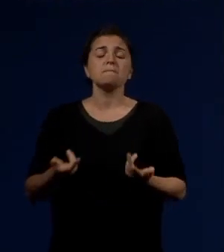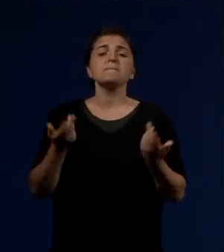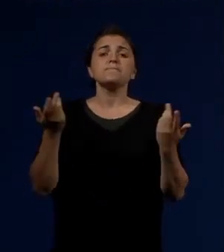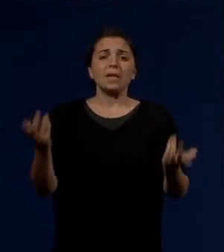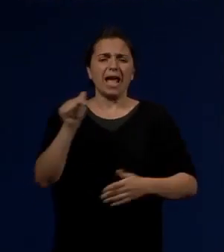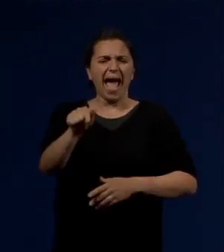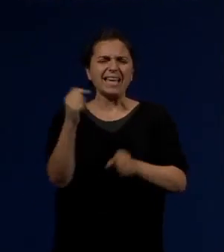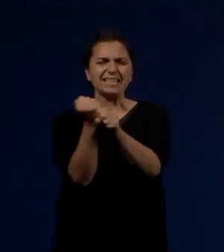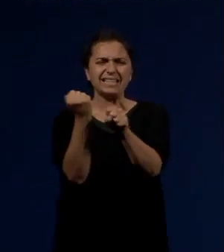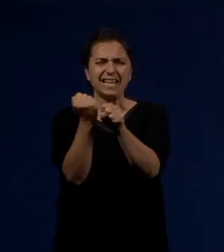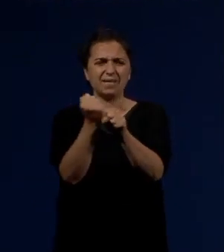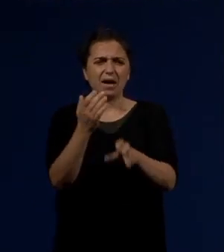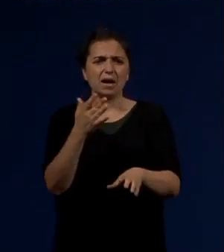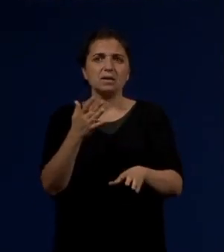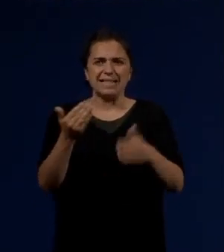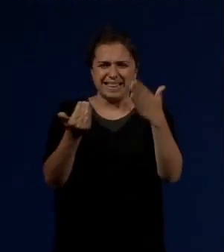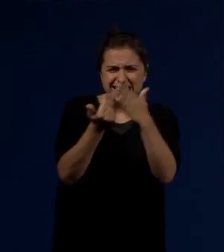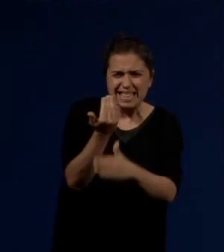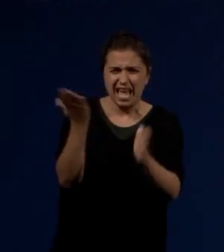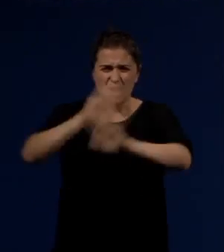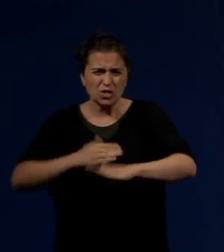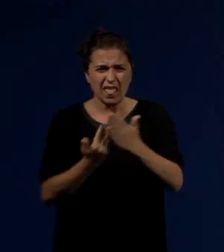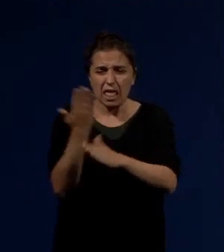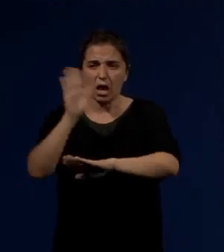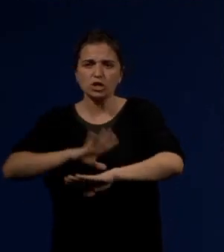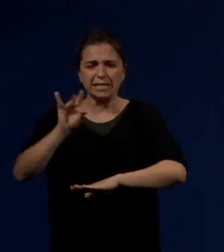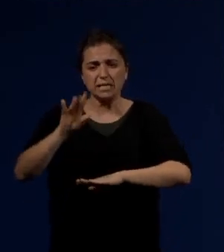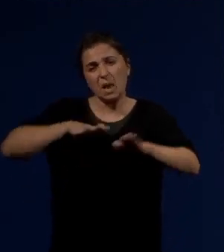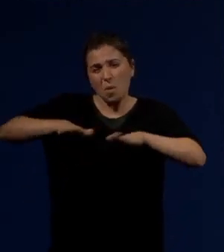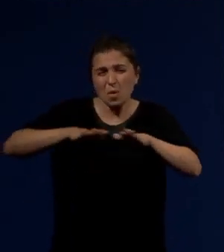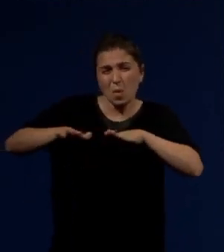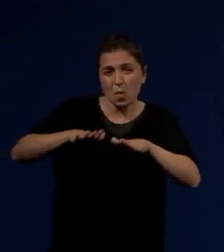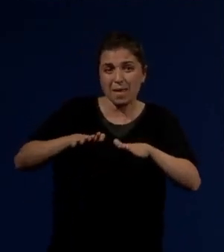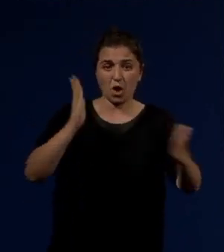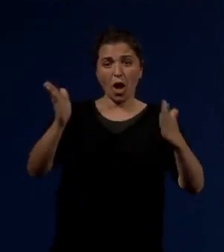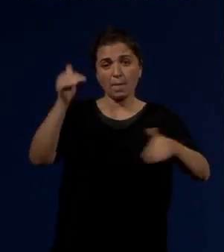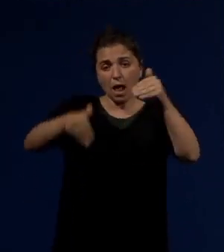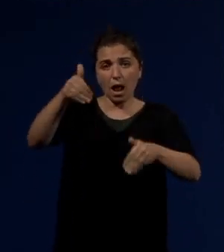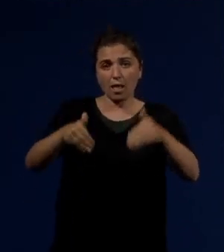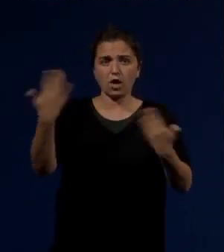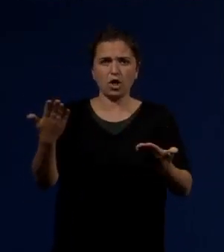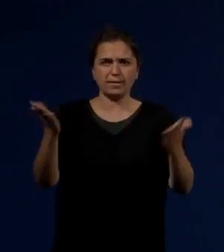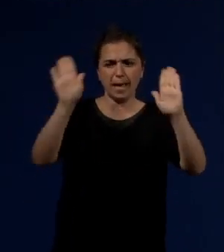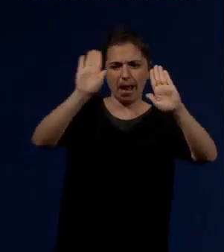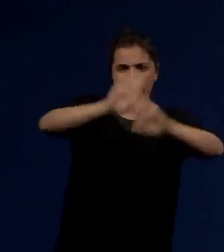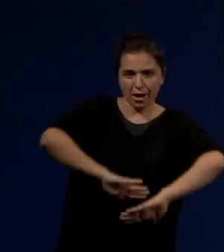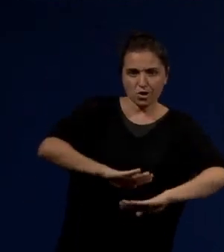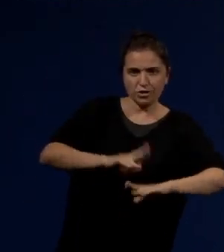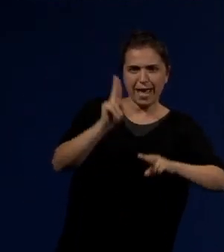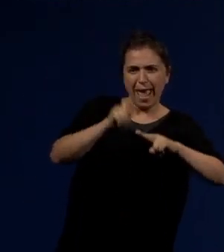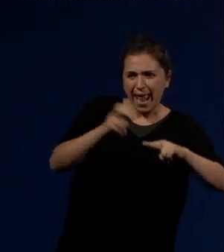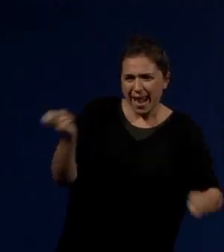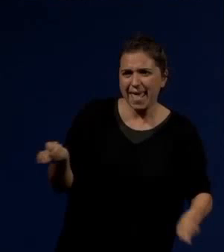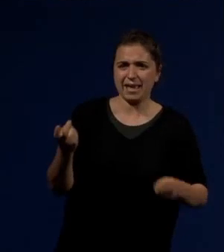Ali traballan noite e día, para que se vexa movimento durante as eleccións. Traballan de noite, na noite negra, coa estrada